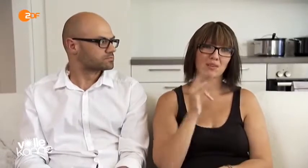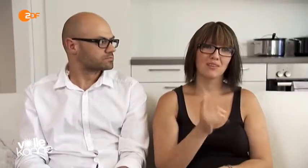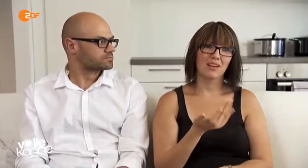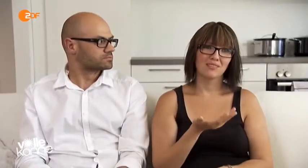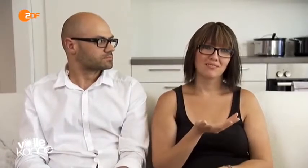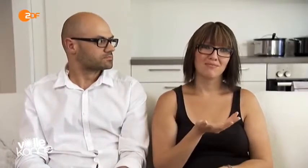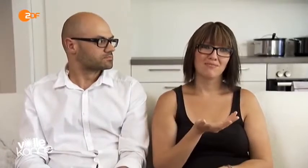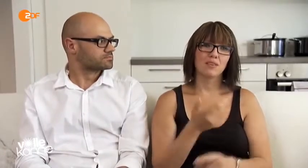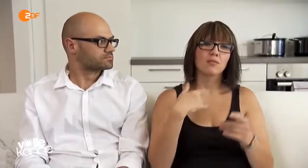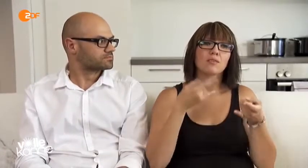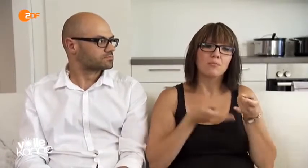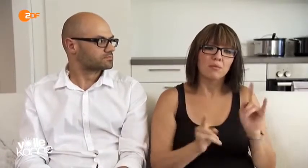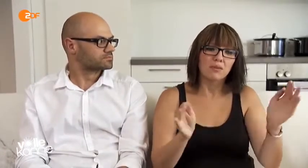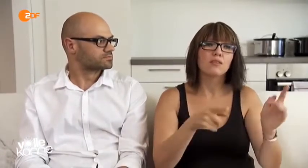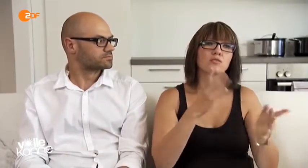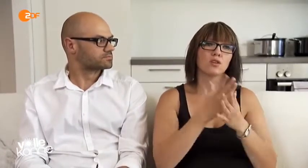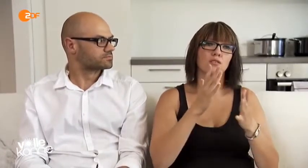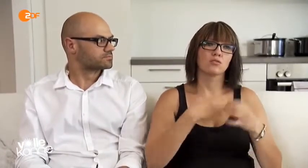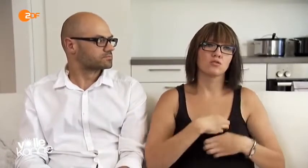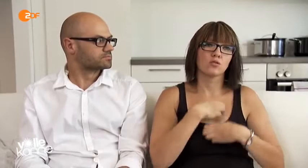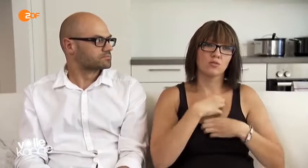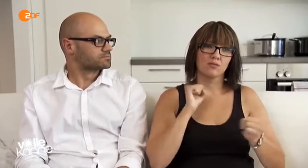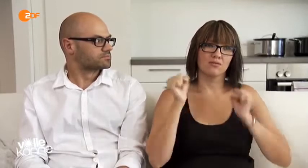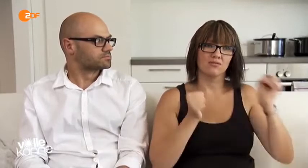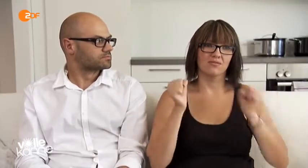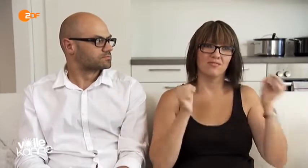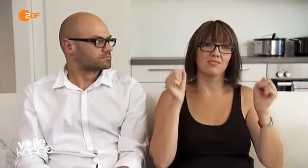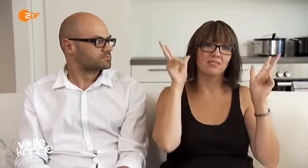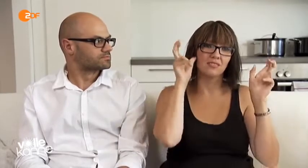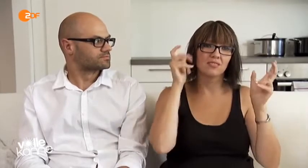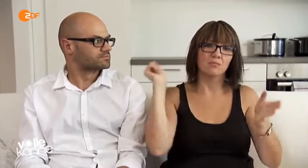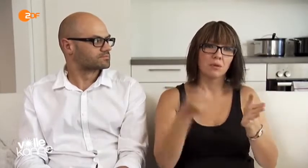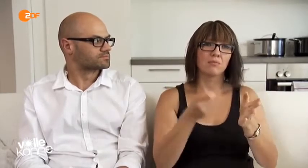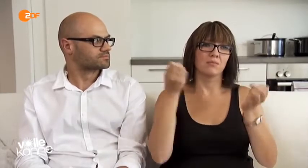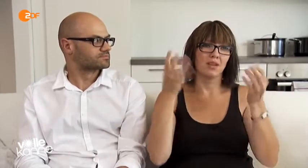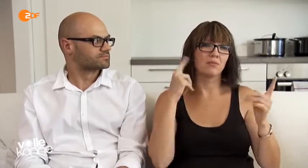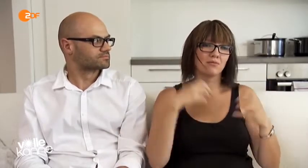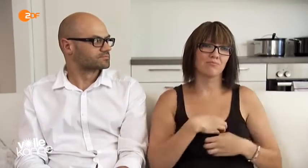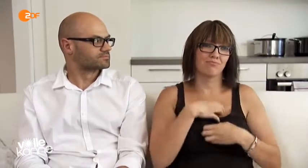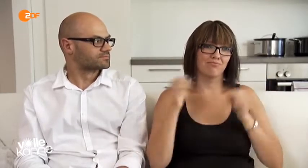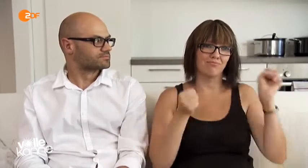Ich wusste gleich, dass mein Kind hörend ist. Es hat auf Töne gleich reagiert und gestrampelt.